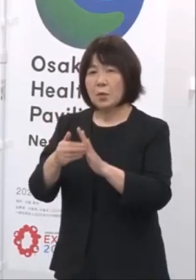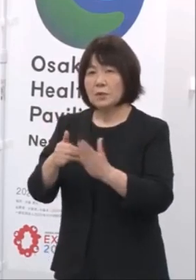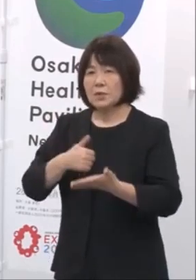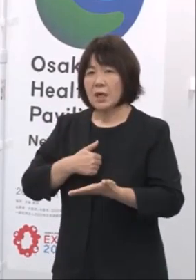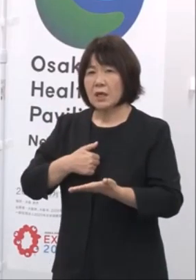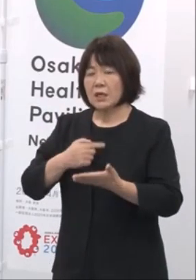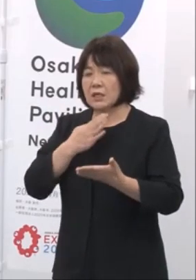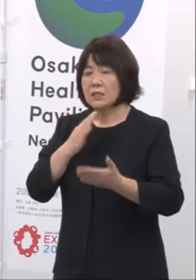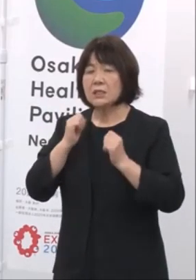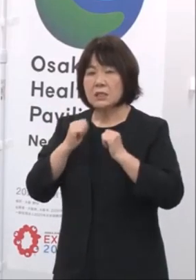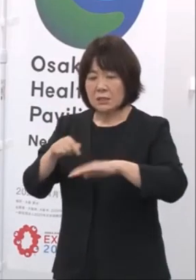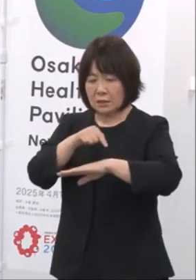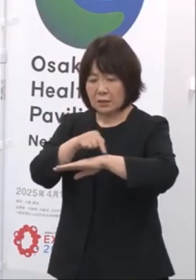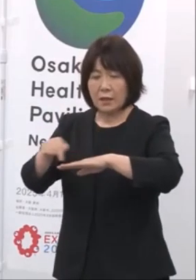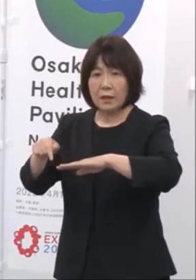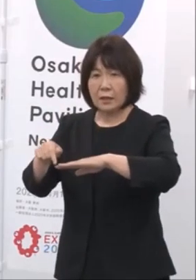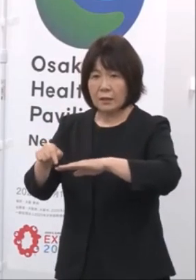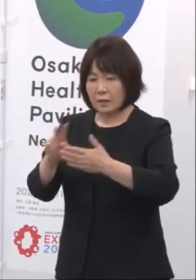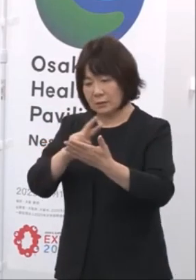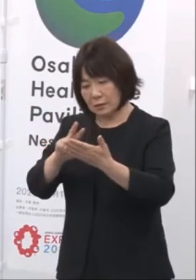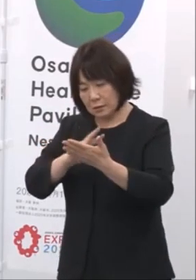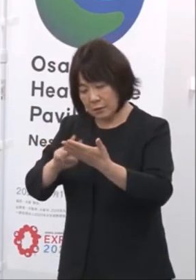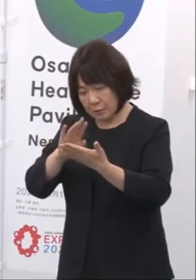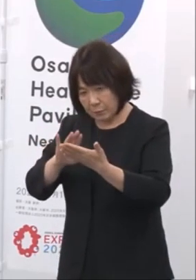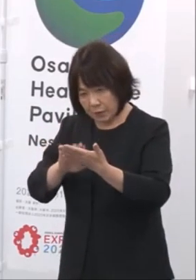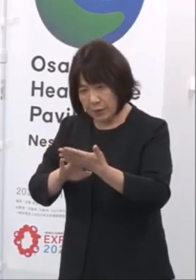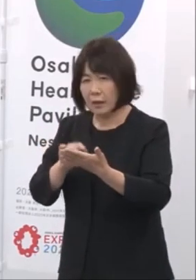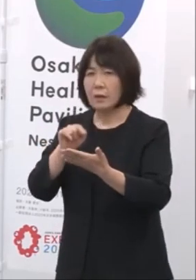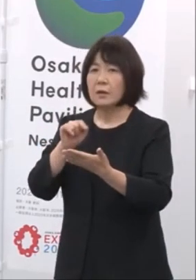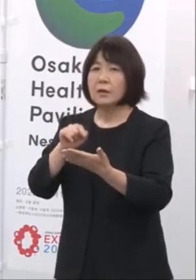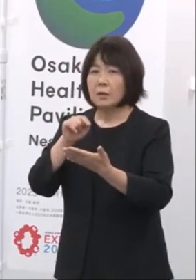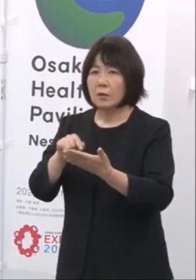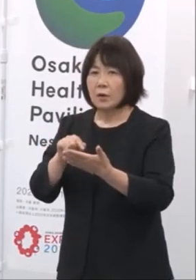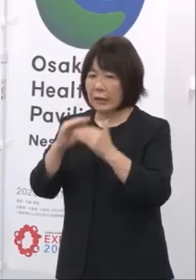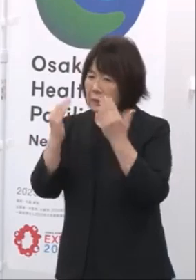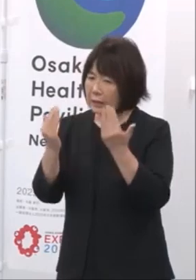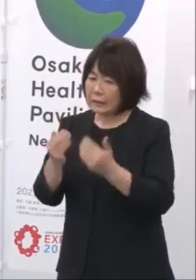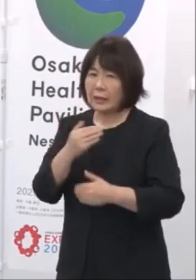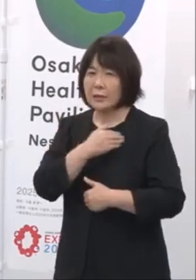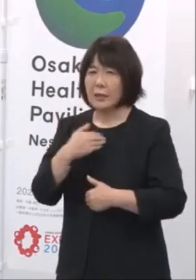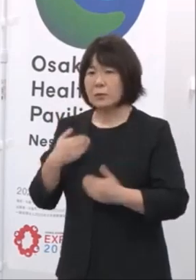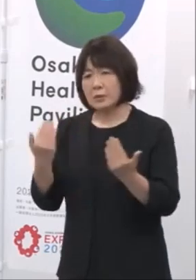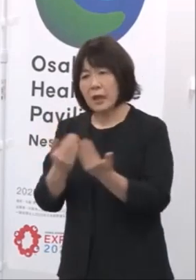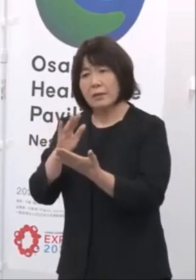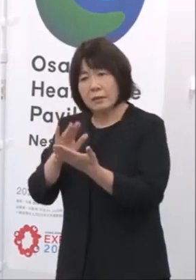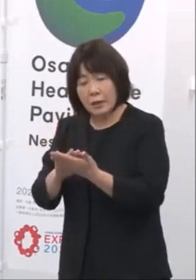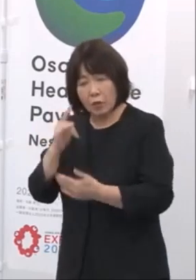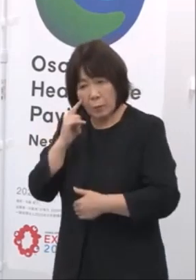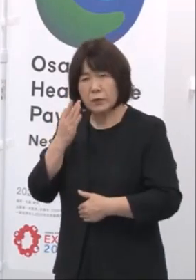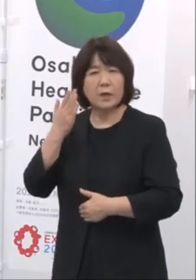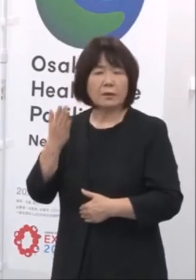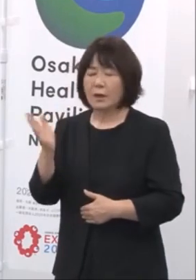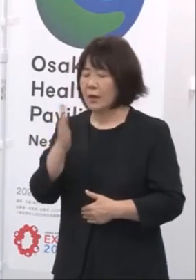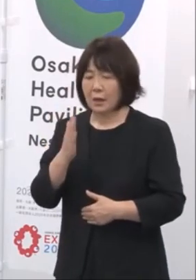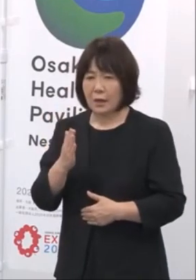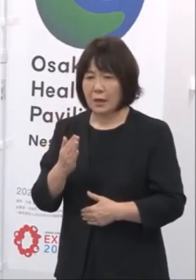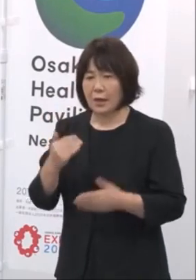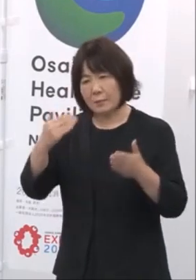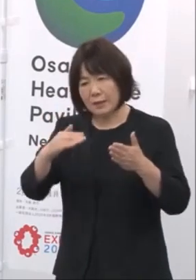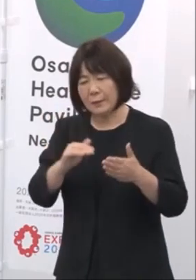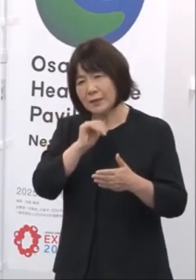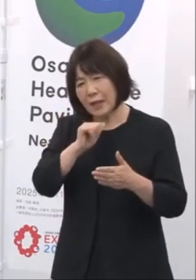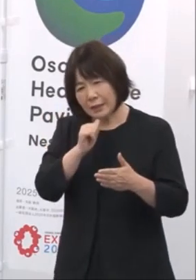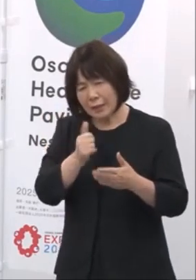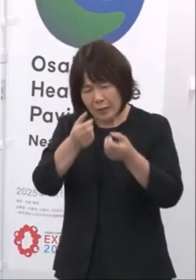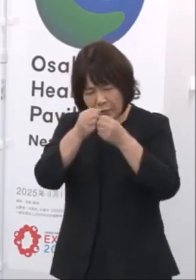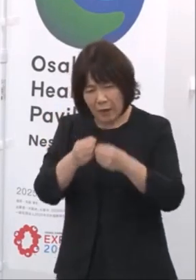を、まあ、見られてですね、これで大体大丈夫になったと思われたのか、それともまだまだこれから細かいところを詰め